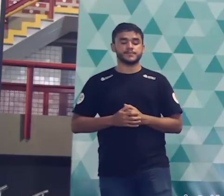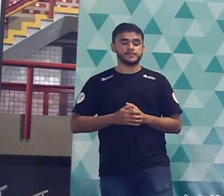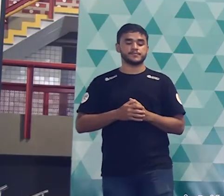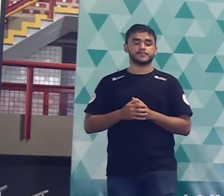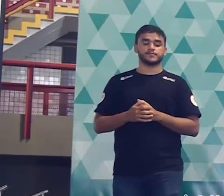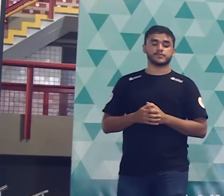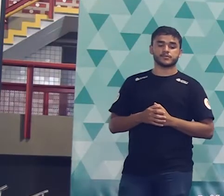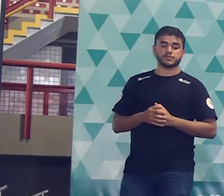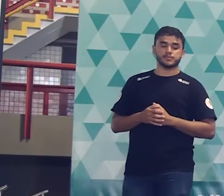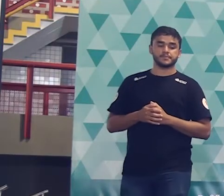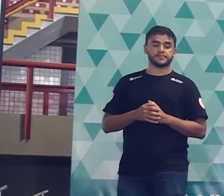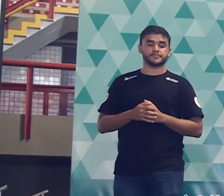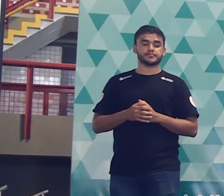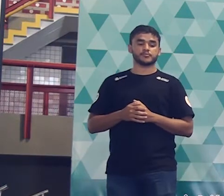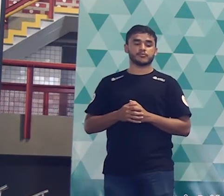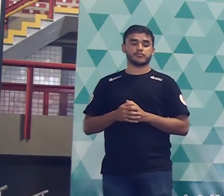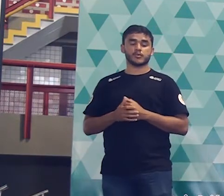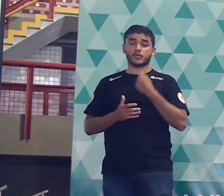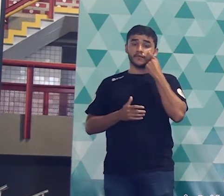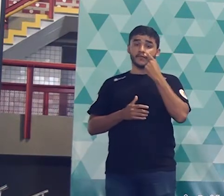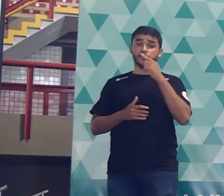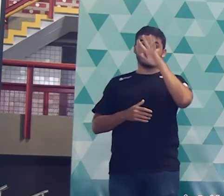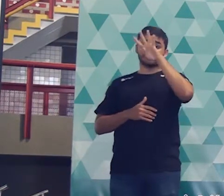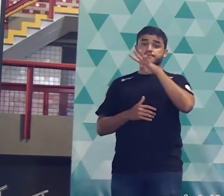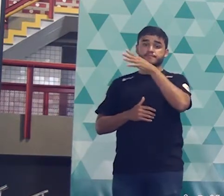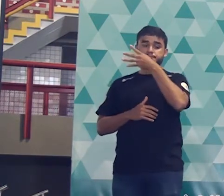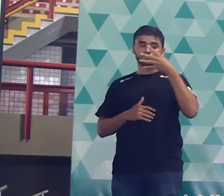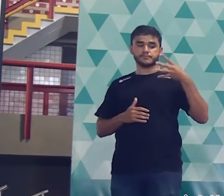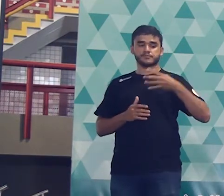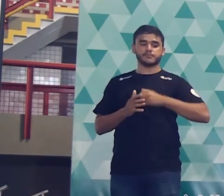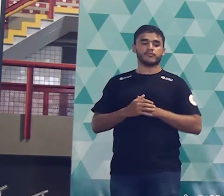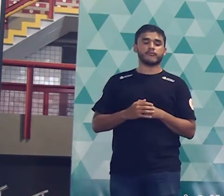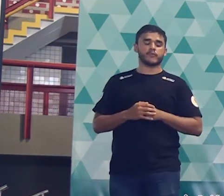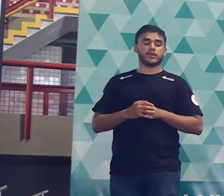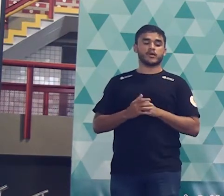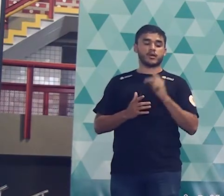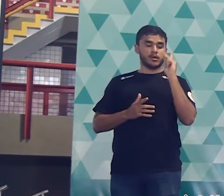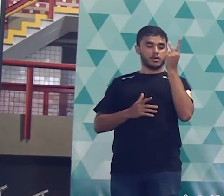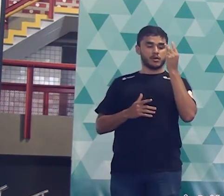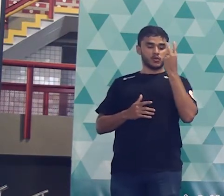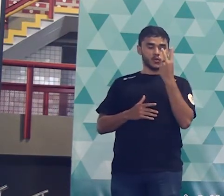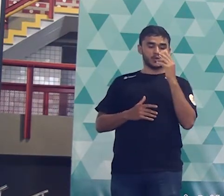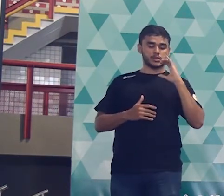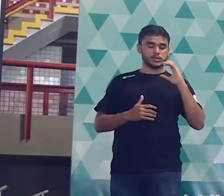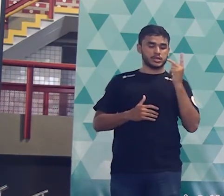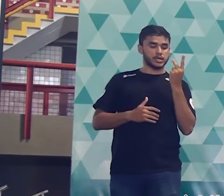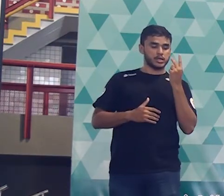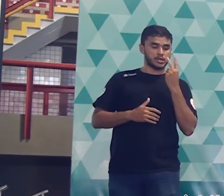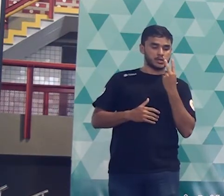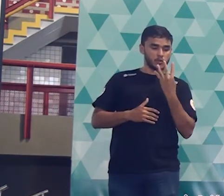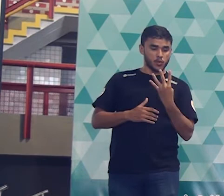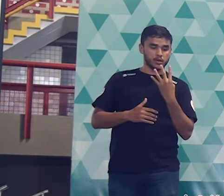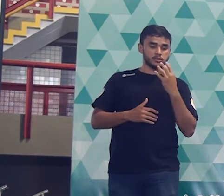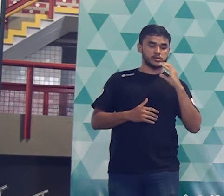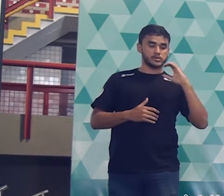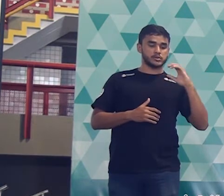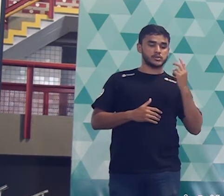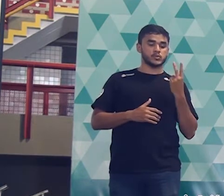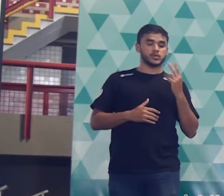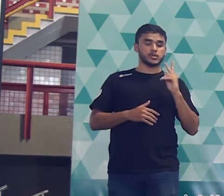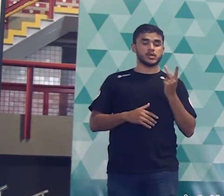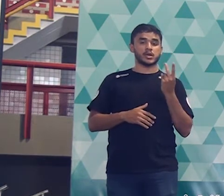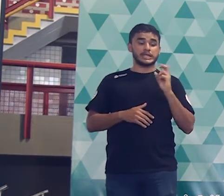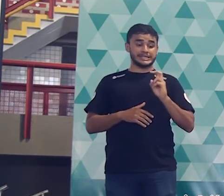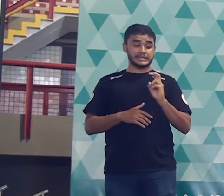fazer? Vamos fazer o seguinte, olhem para as tabelas. Quando você queima 2 gramas de hidrogênio,